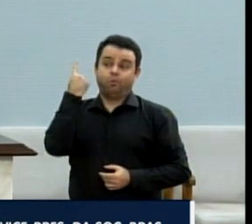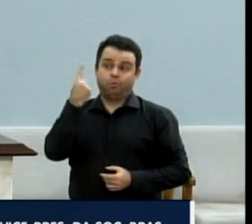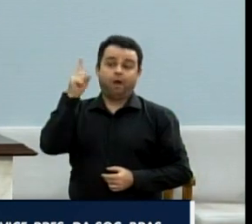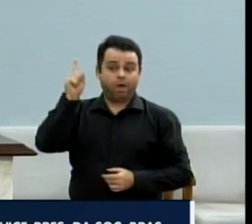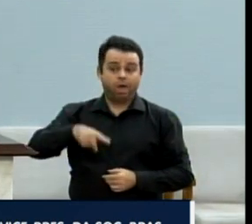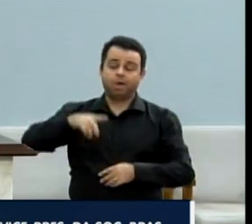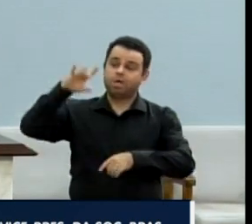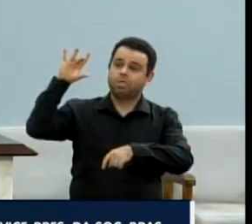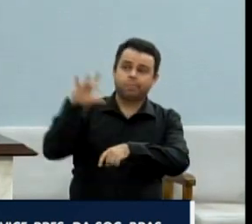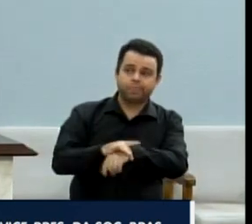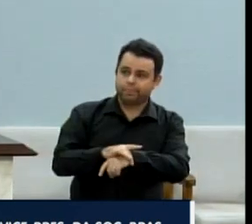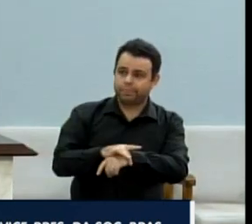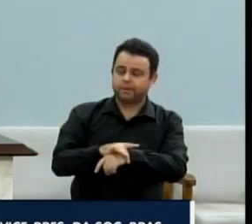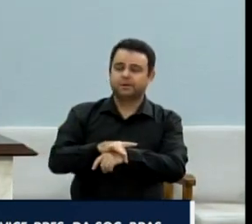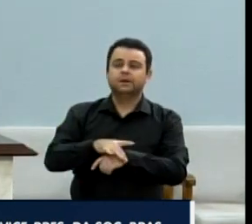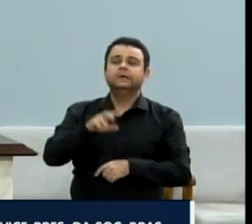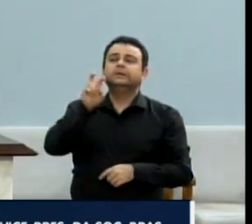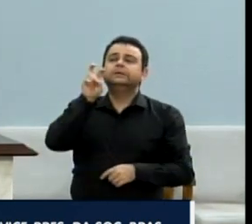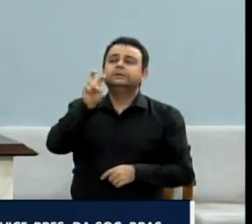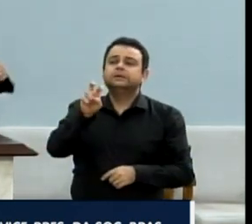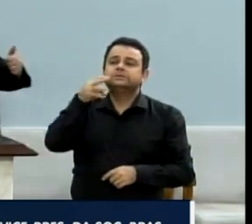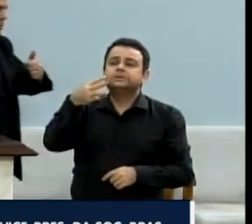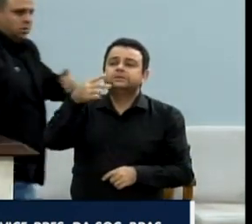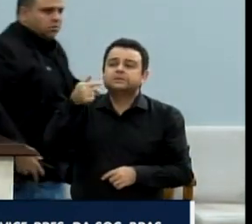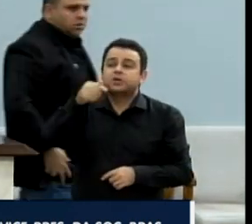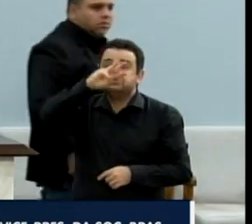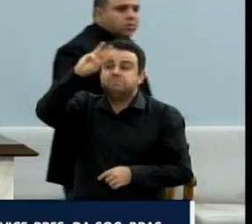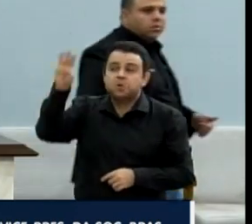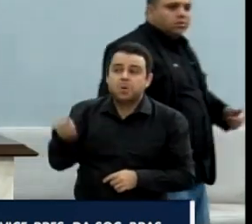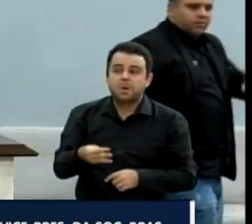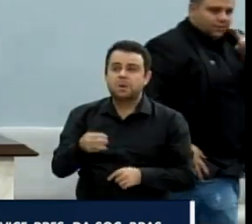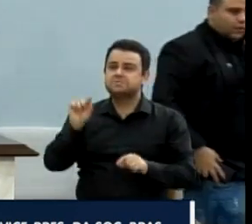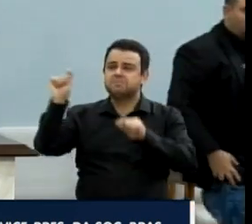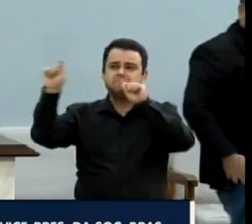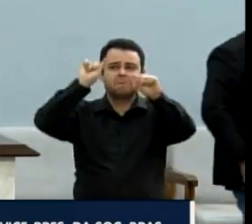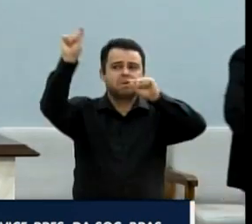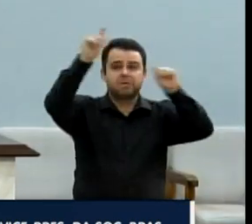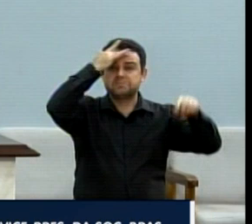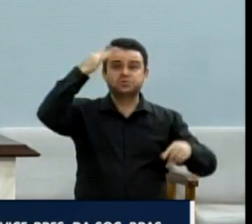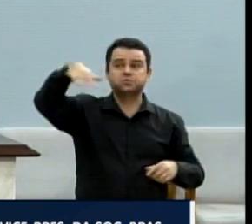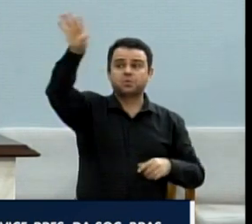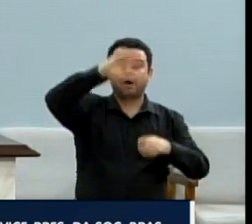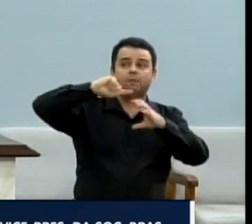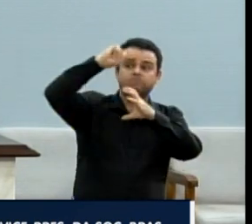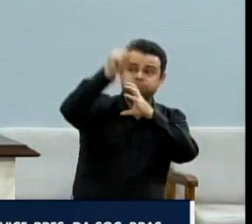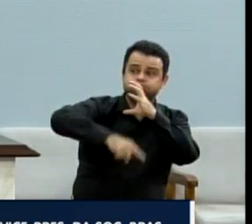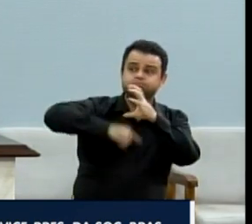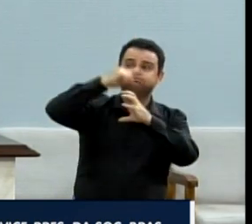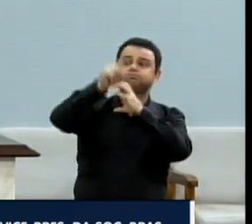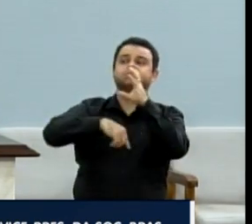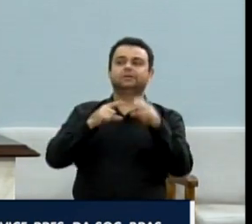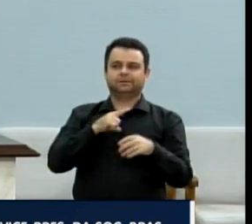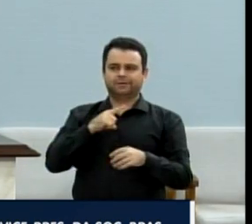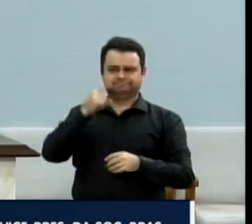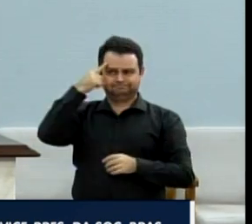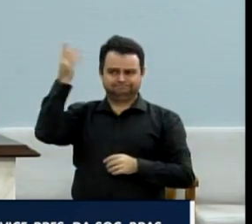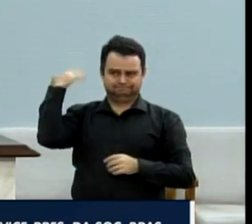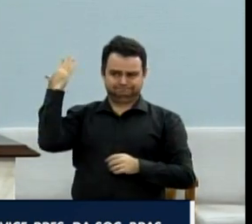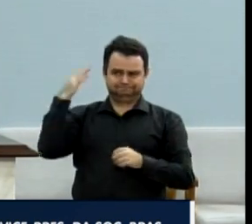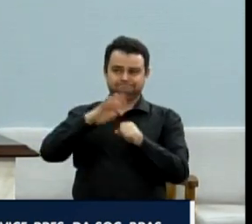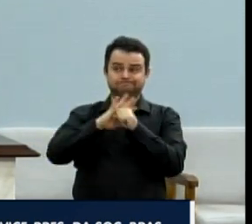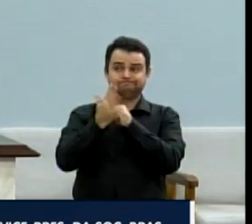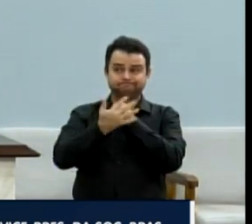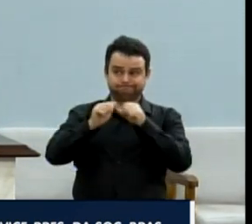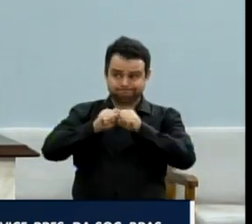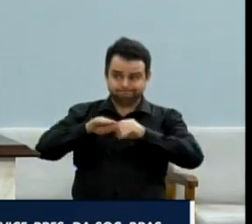atinge 537 milhões de pessoas ao redor do mundo. Passamos por uma pandemia nos últimos